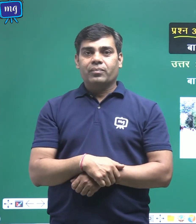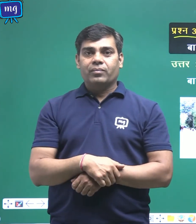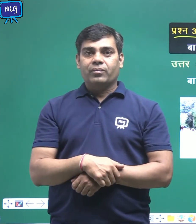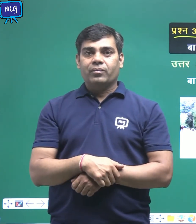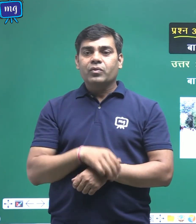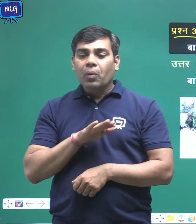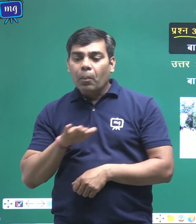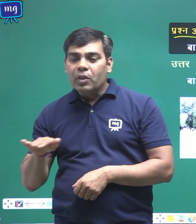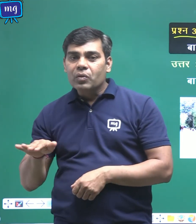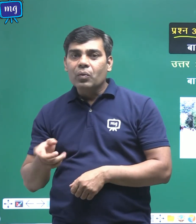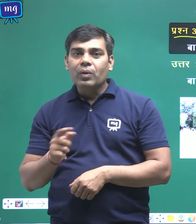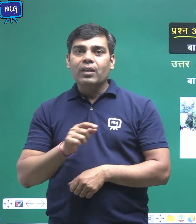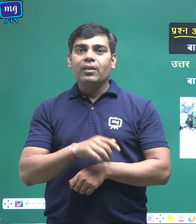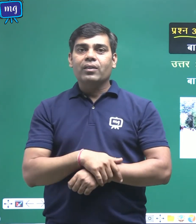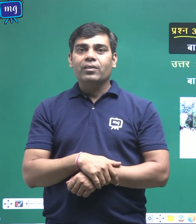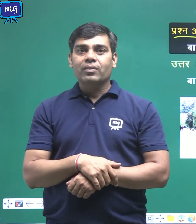बच्चों की